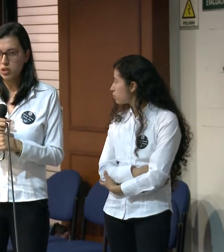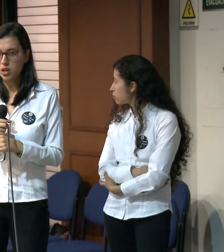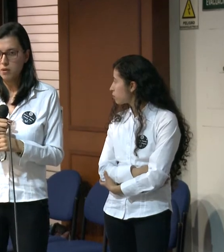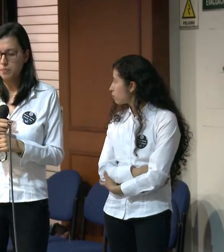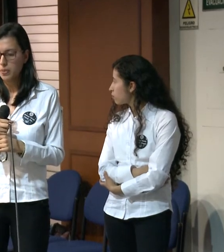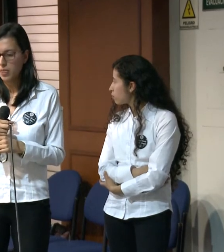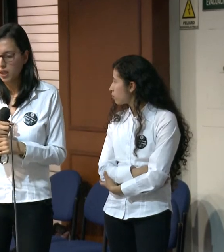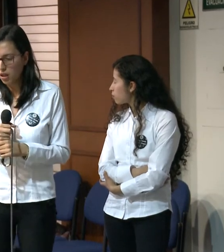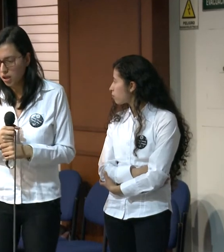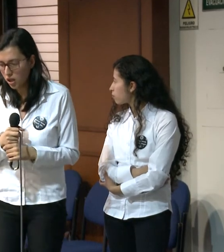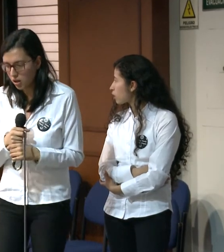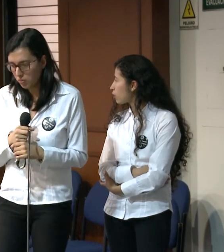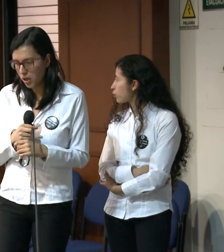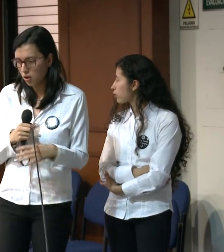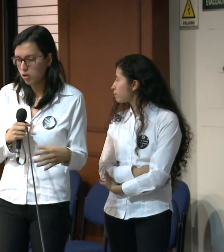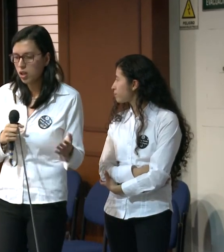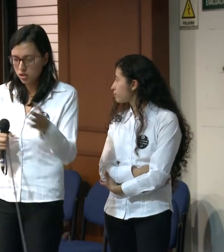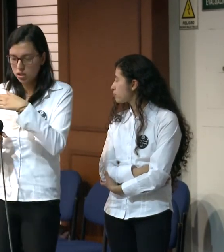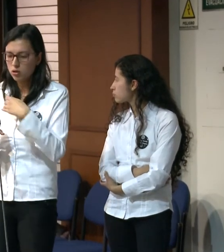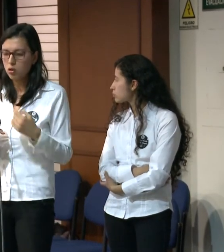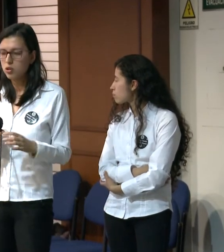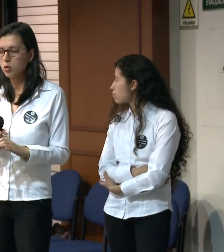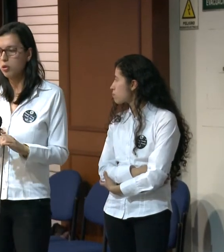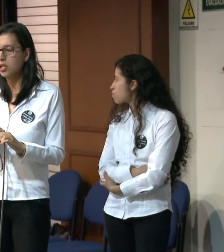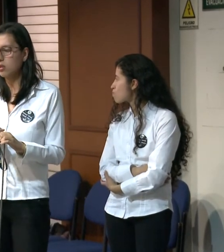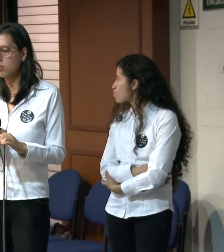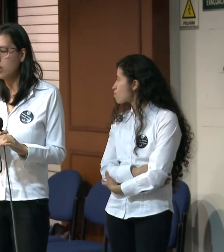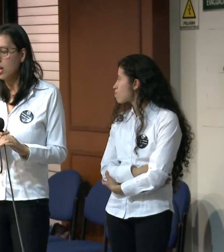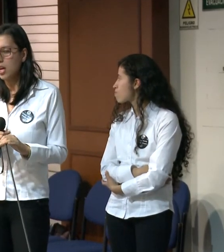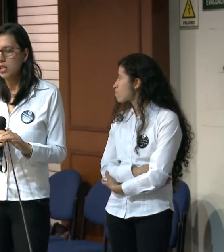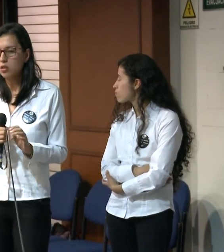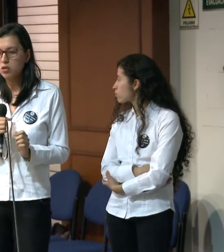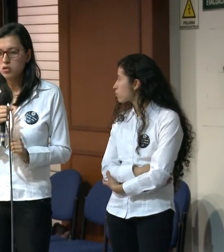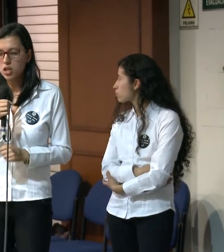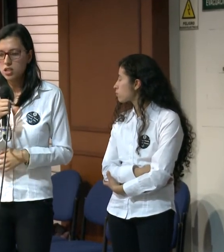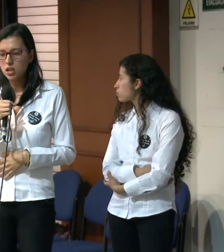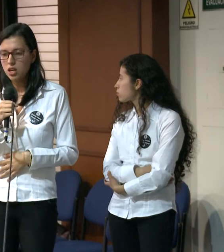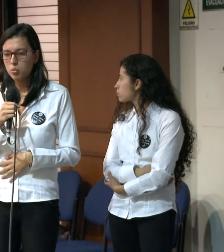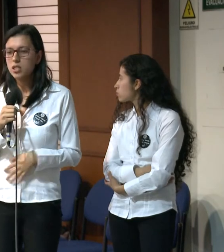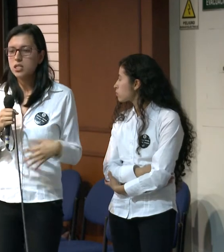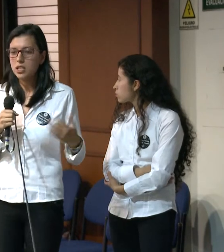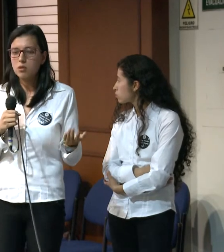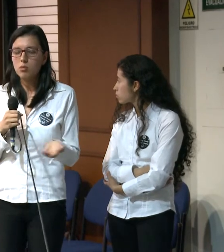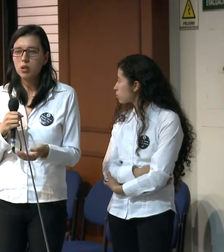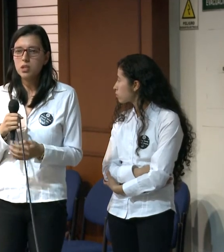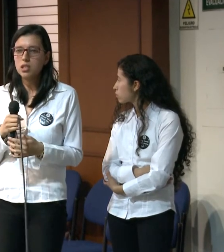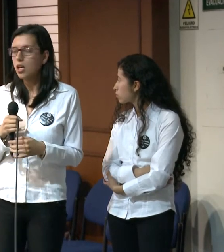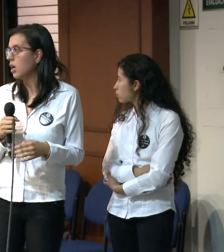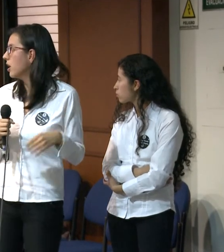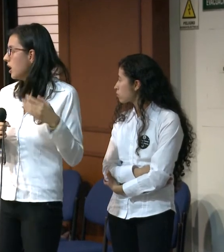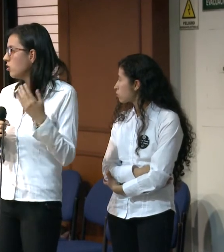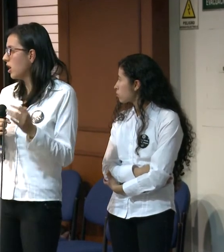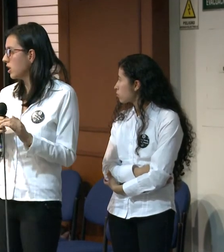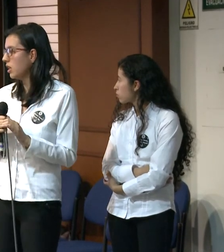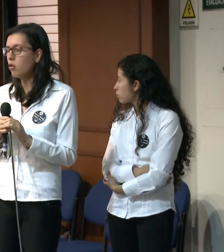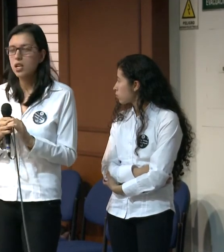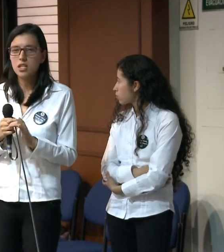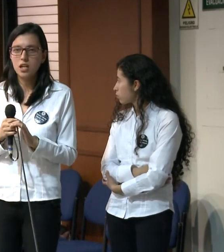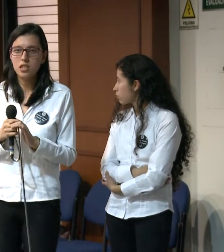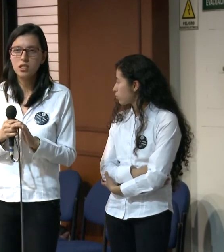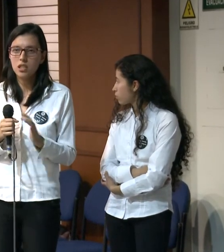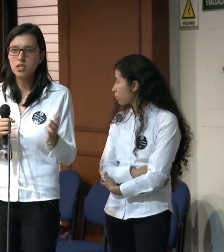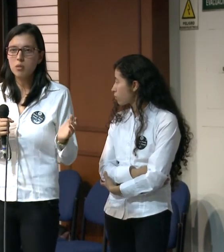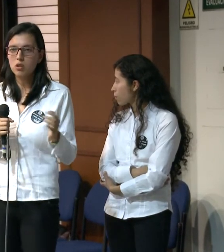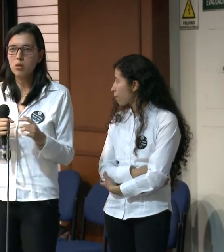de nuestra propuesta pedagógica, de todo nuestro proyecto. Entonces, pues estas las vamos a presentar en relación a las